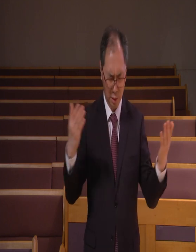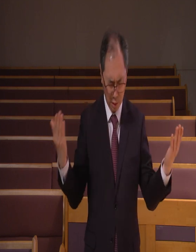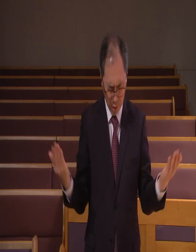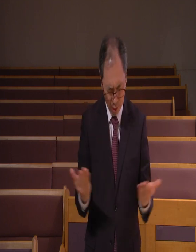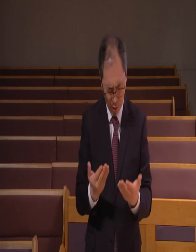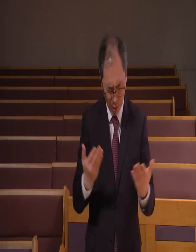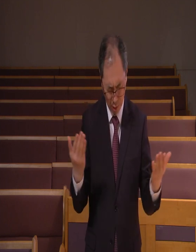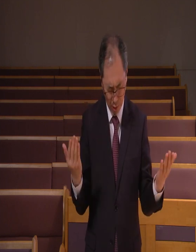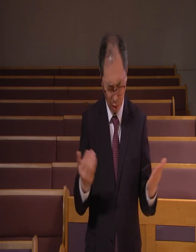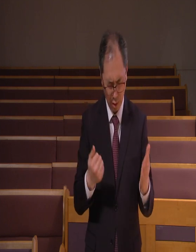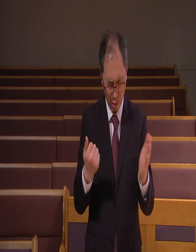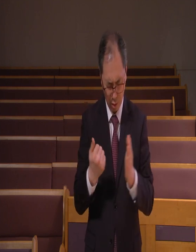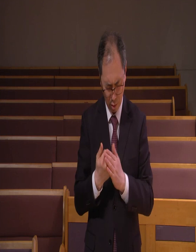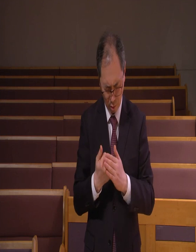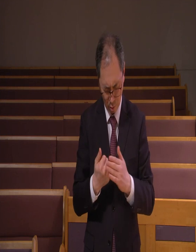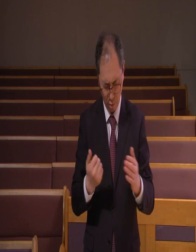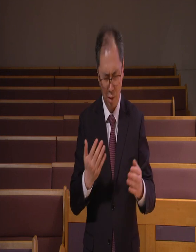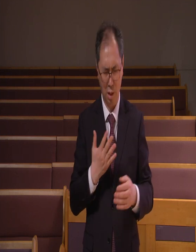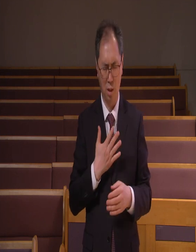때로 그